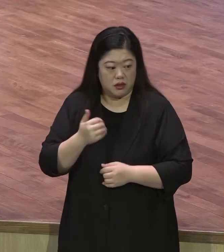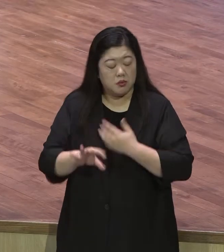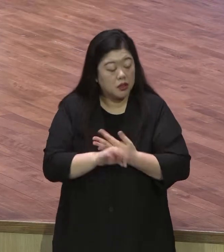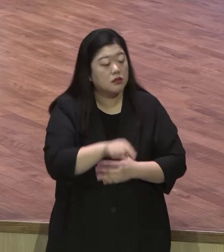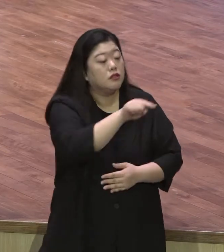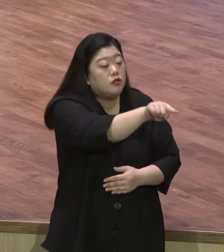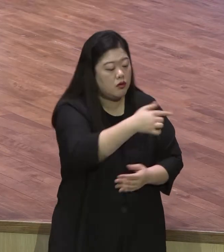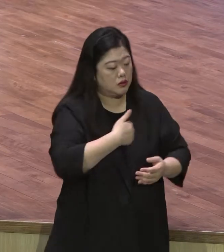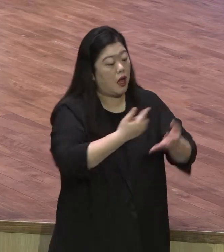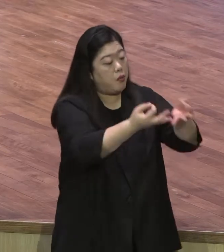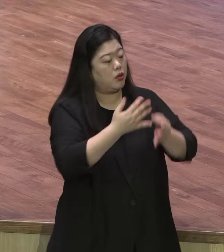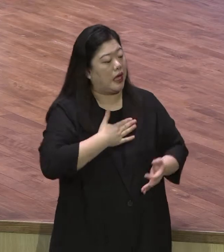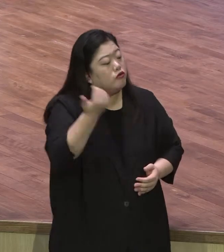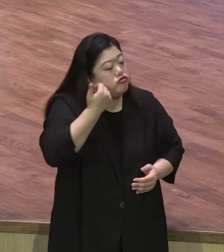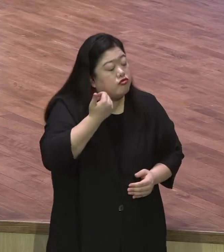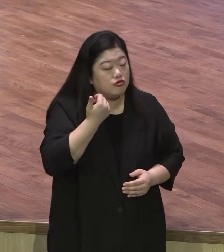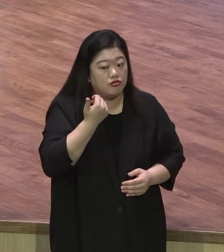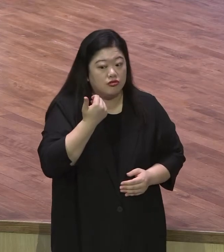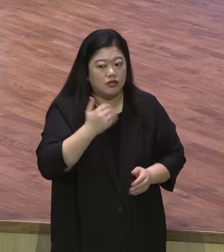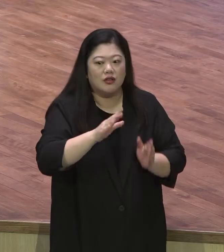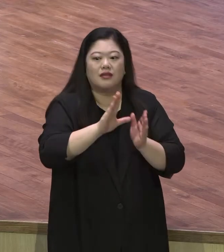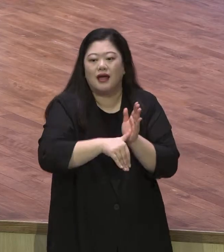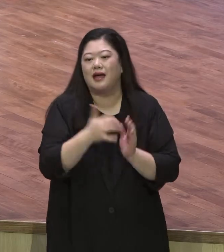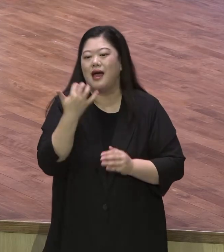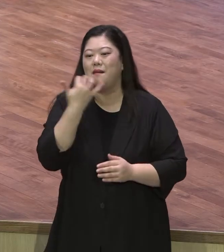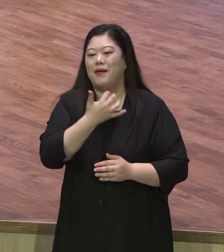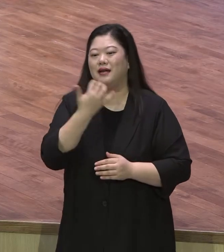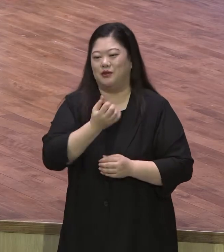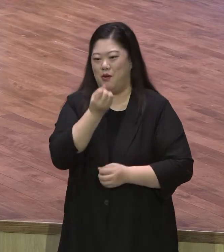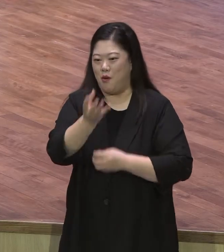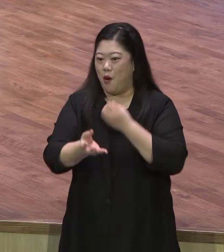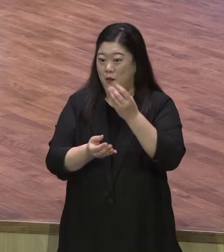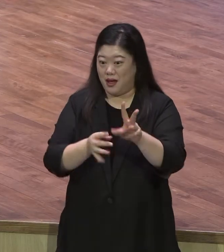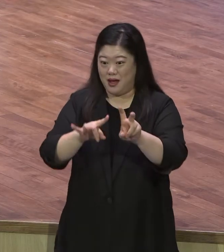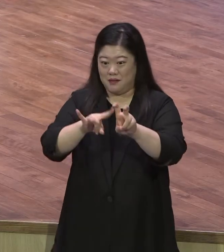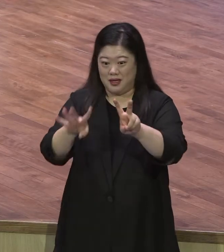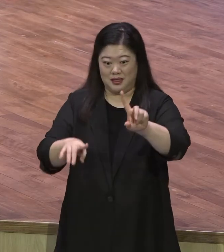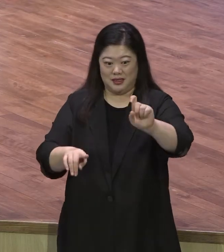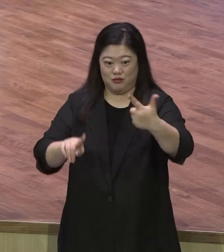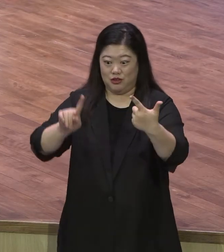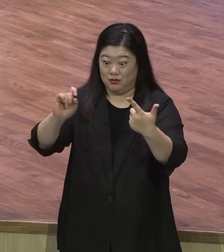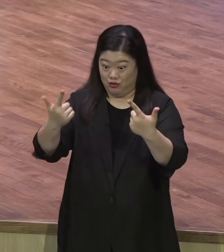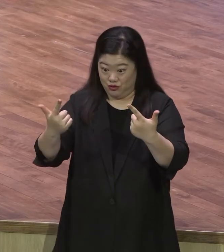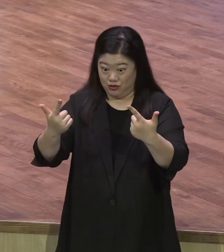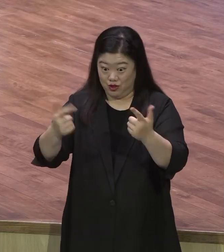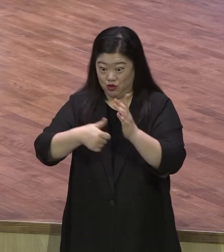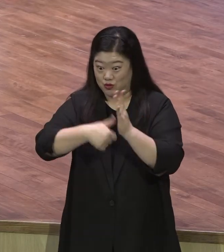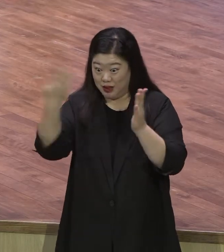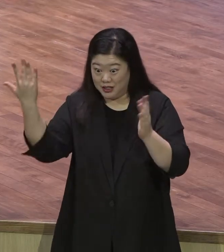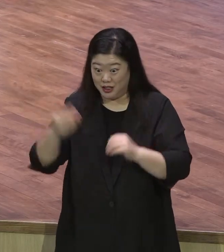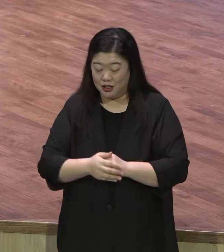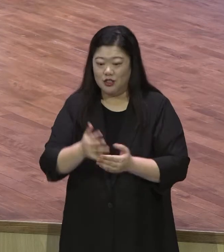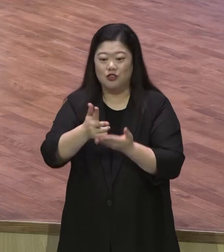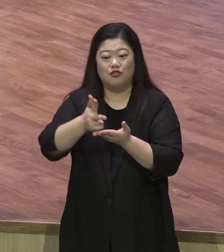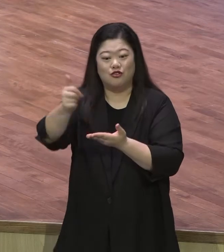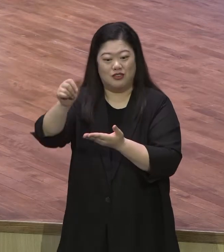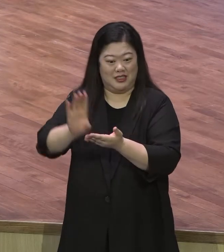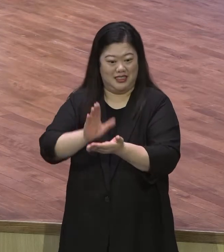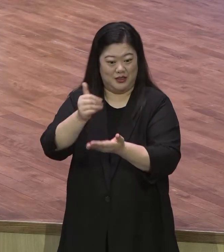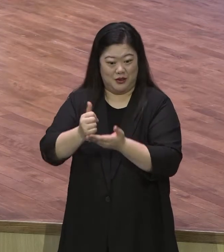했습니다. 그때 베드로가 그 유명한 고백을 했지요. 주는 그리스도시오